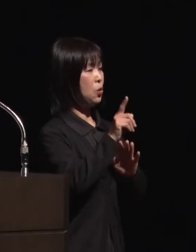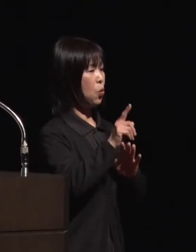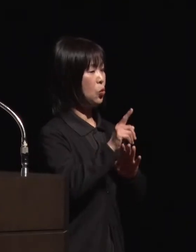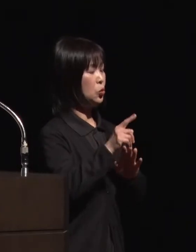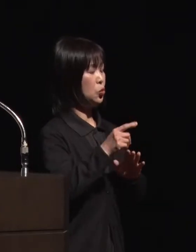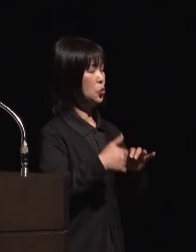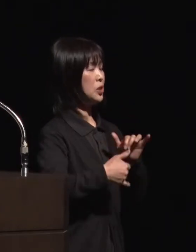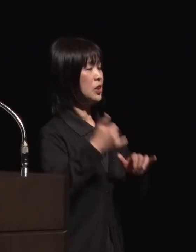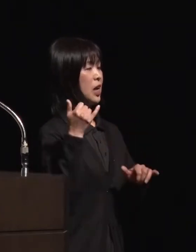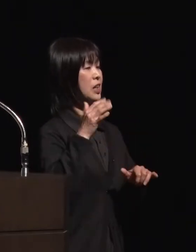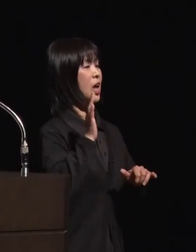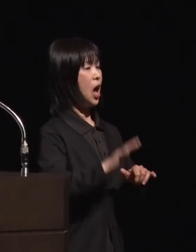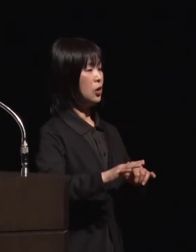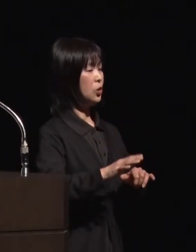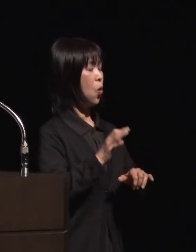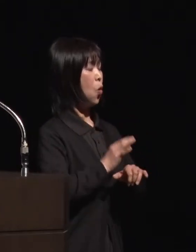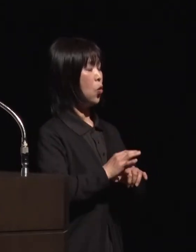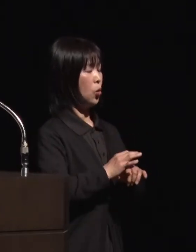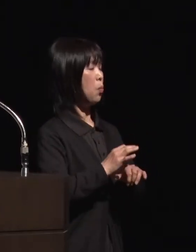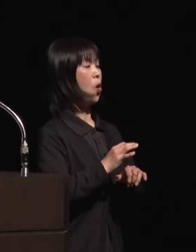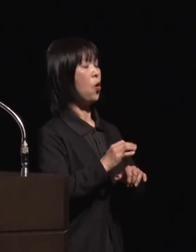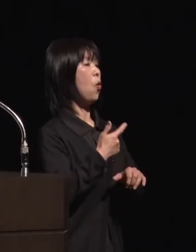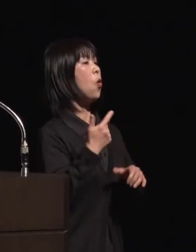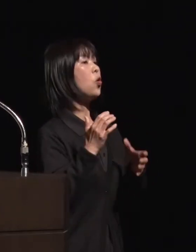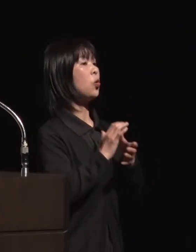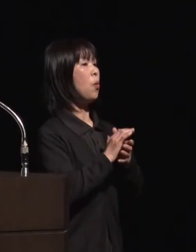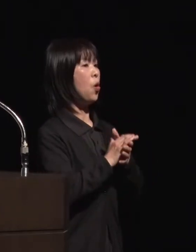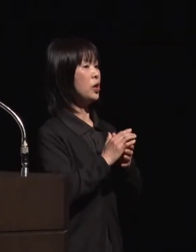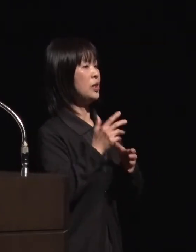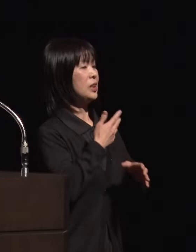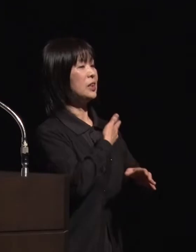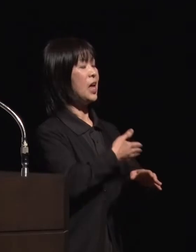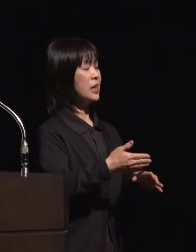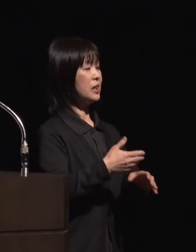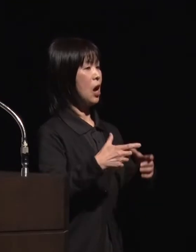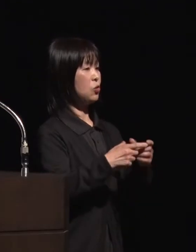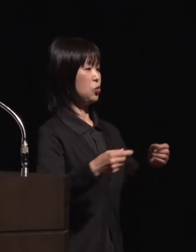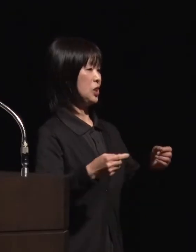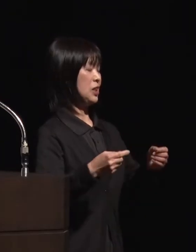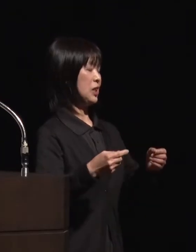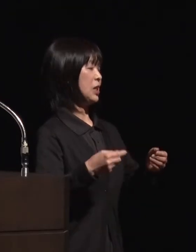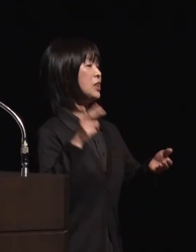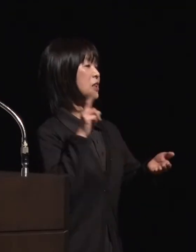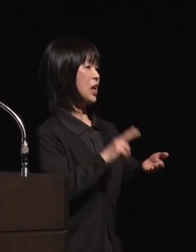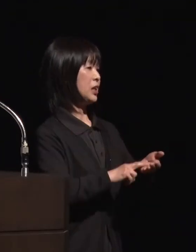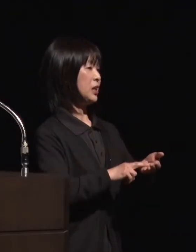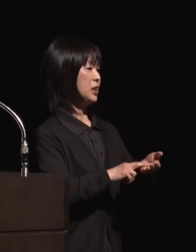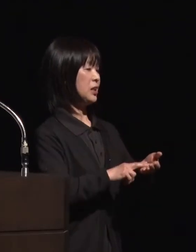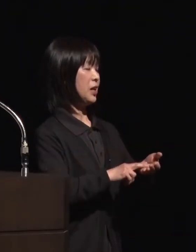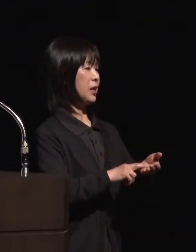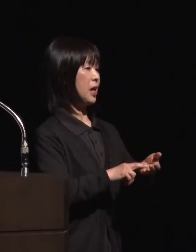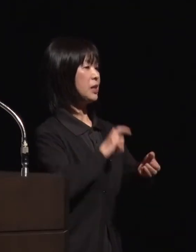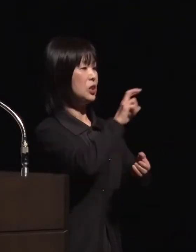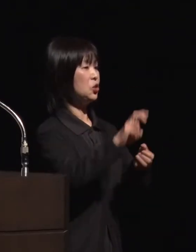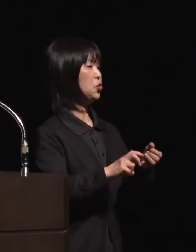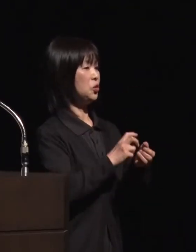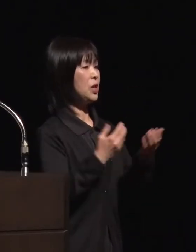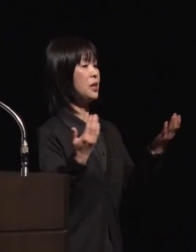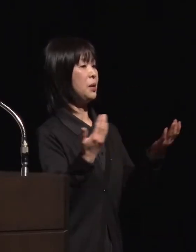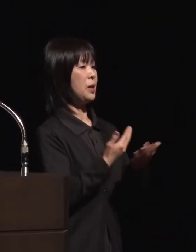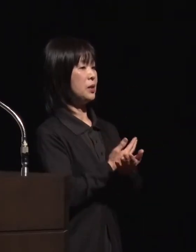史跡である大友氏遺跡が昨年国史跡に指定されて20周年を迎えました